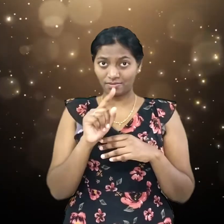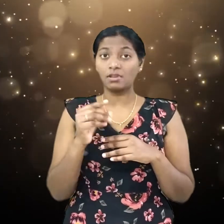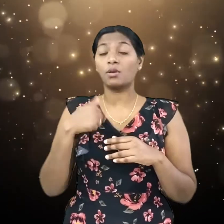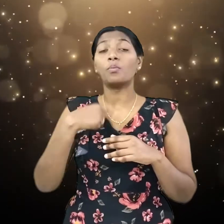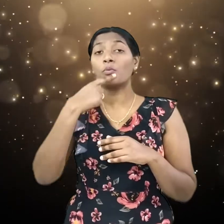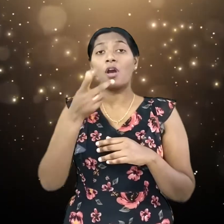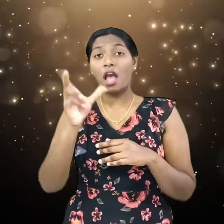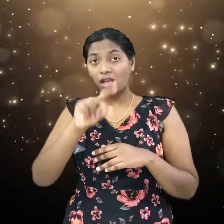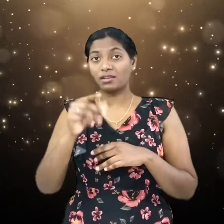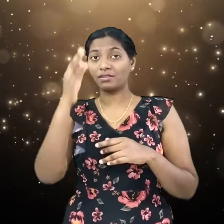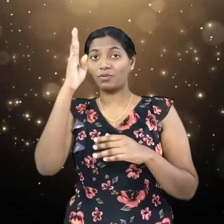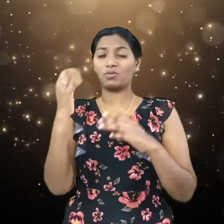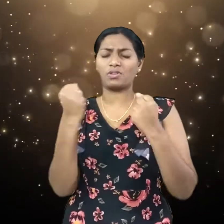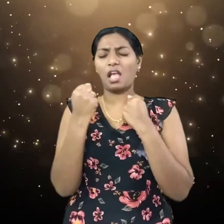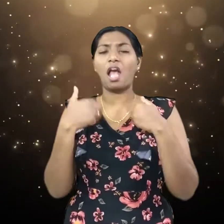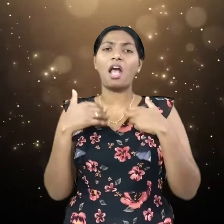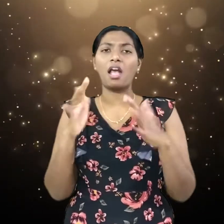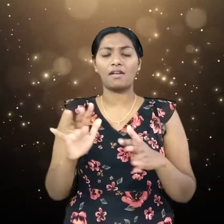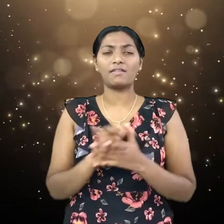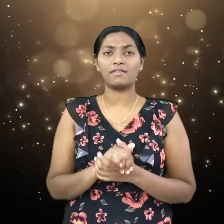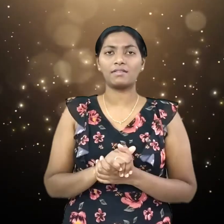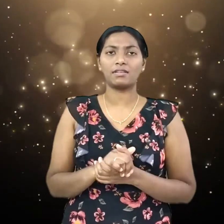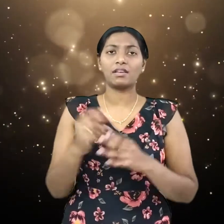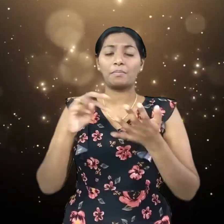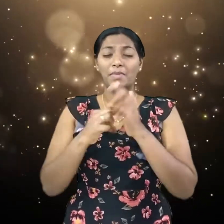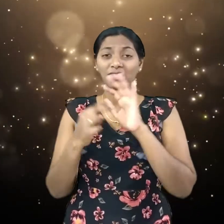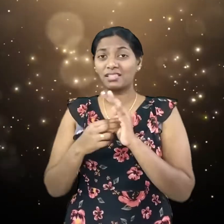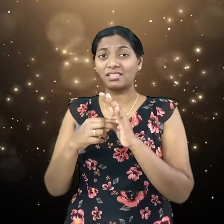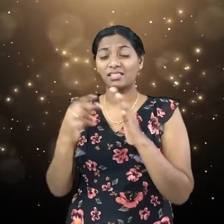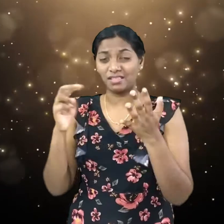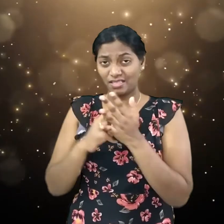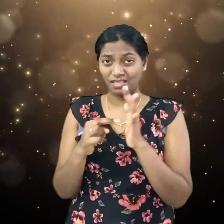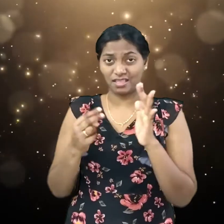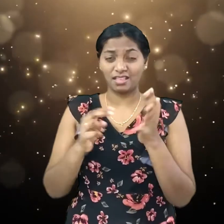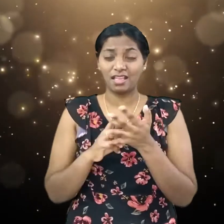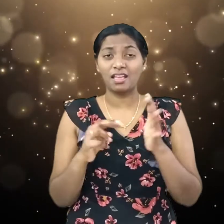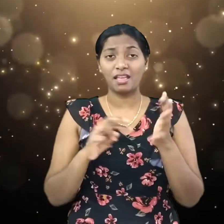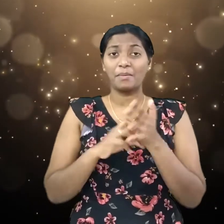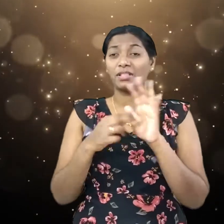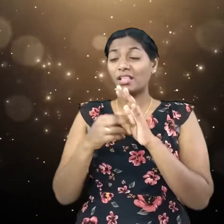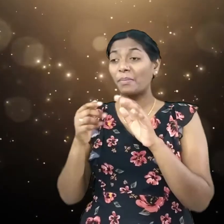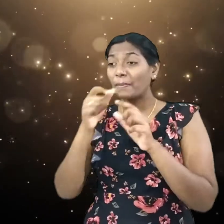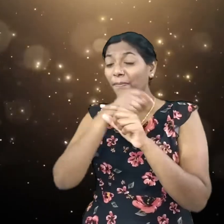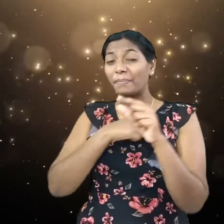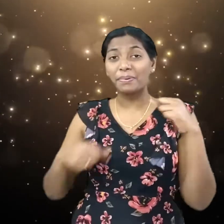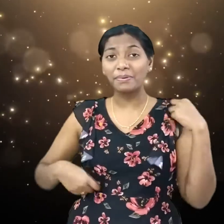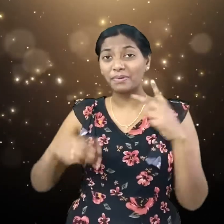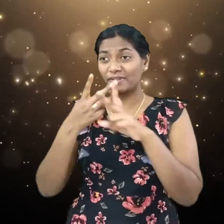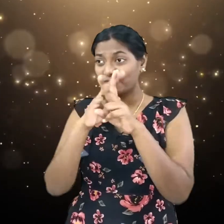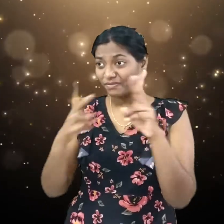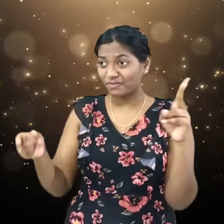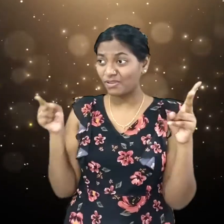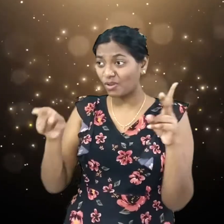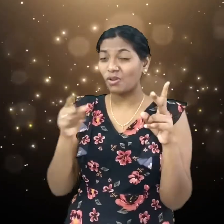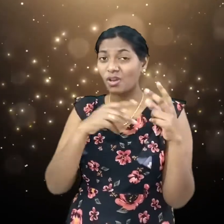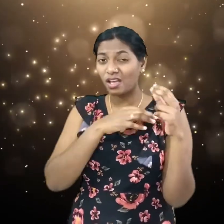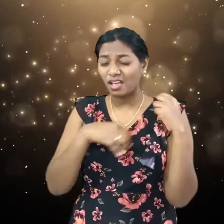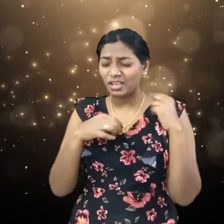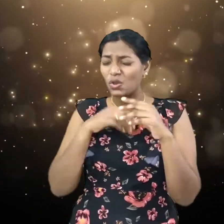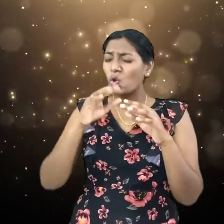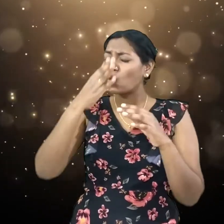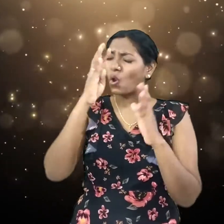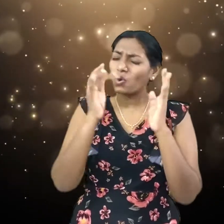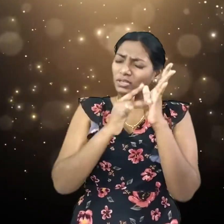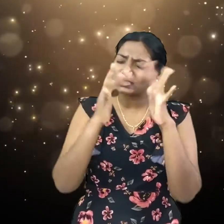मुझ पर अनुग्रह हुआ है, मुझ पर अनुग्रह हुआ कि मैं अन्य जातियों को मसीह के अगम्य धन का सुसमाचार, अनसर्चेबल रिचेस